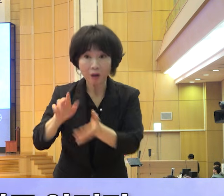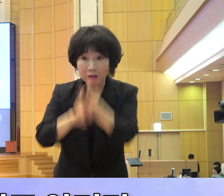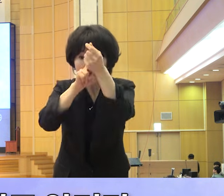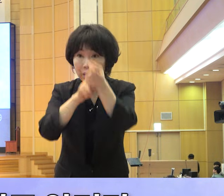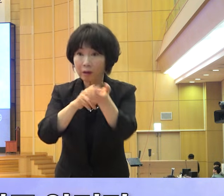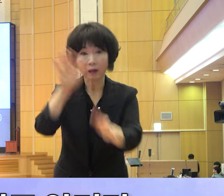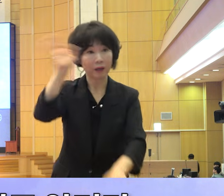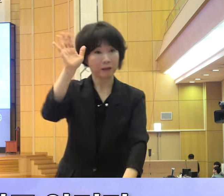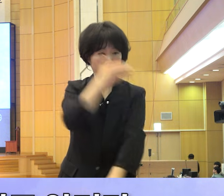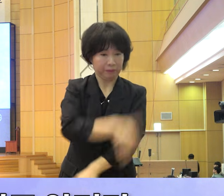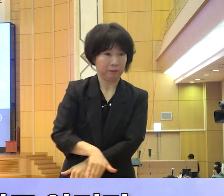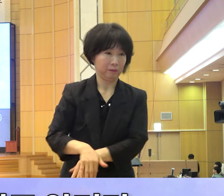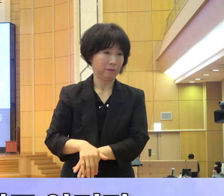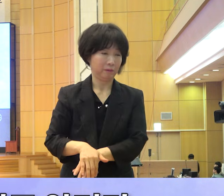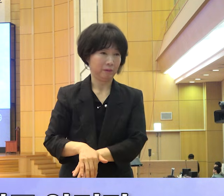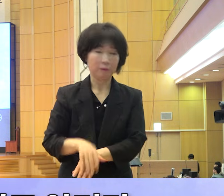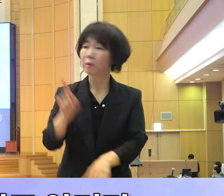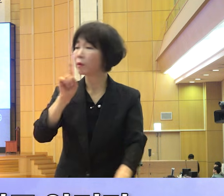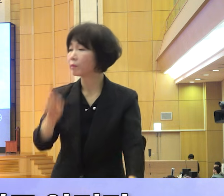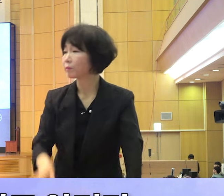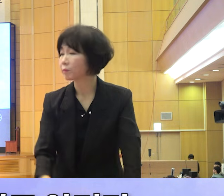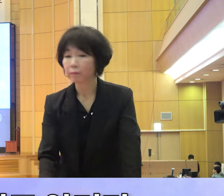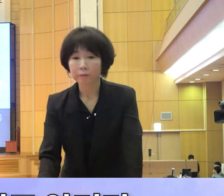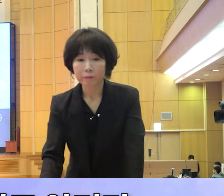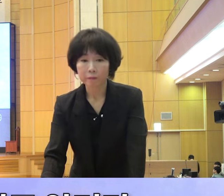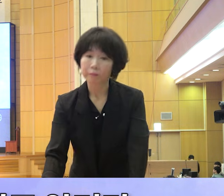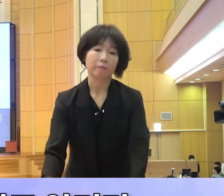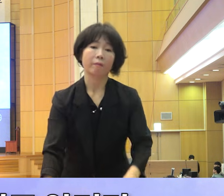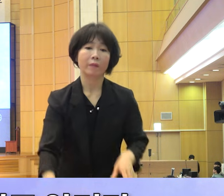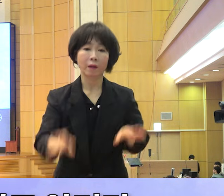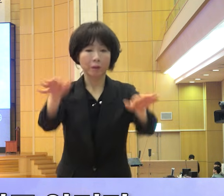아니에요. 제가 여러분에게 비유적 이런 말 했잖아요.